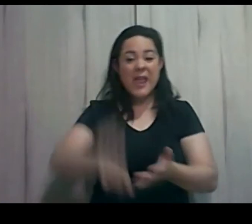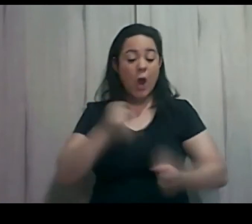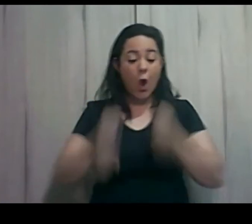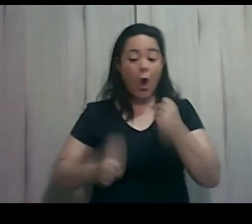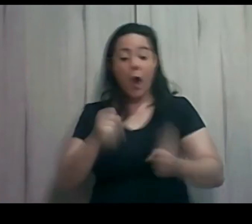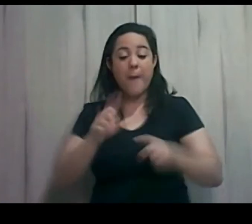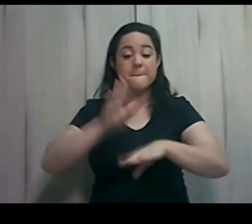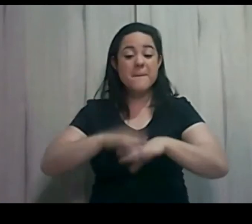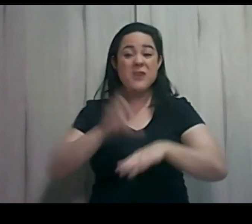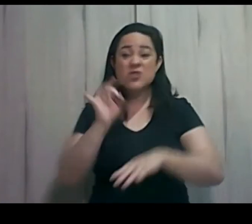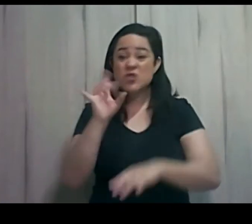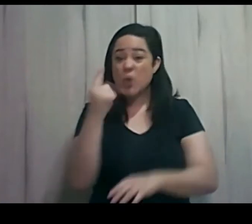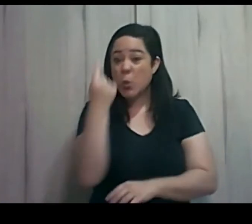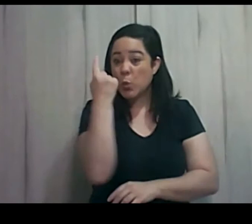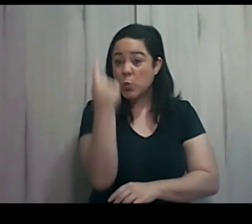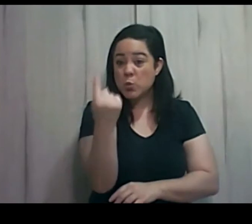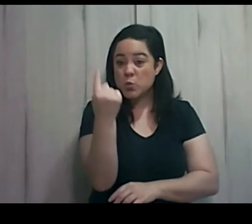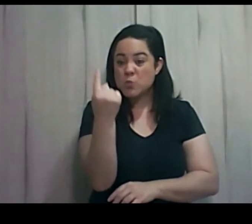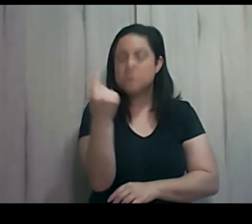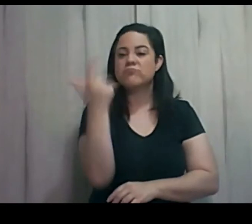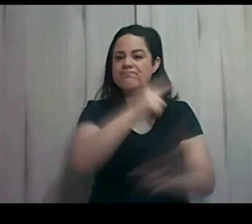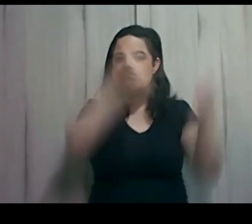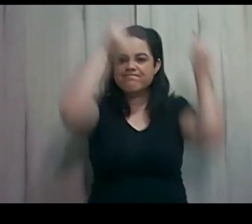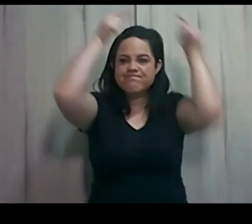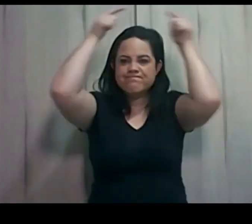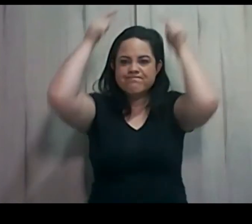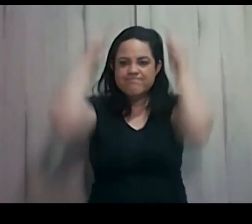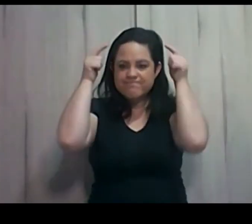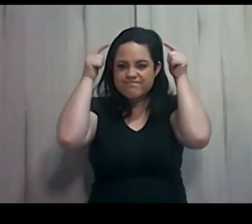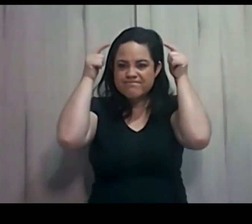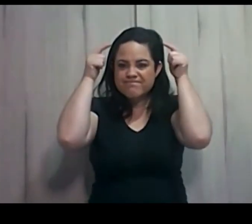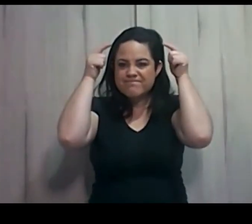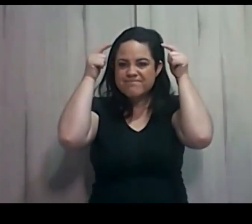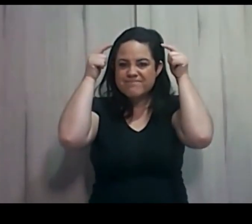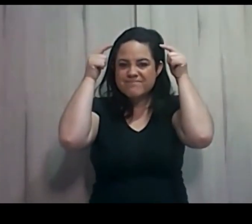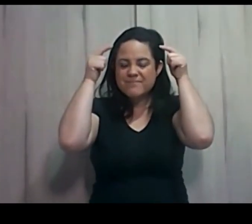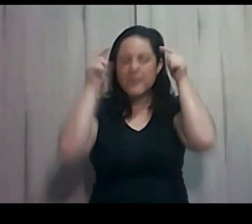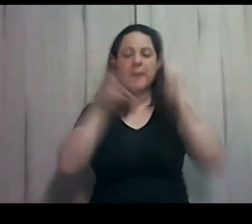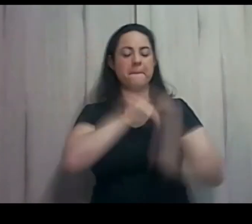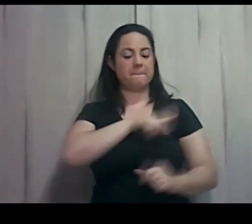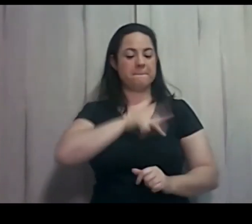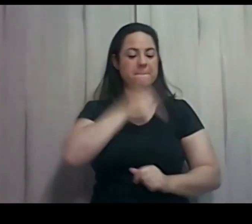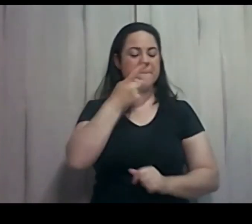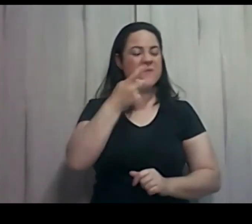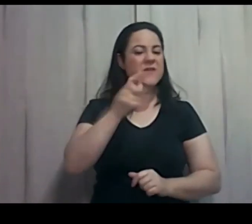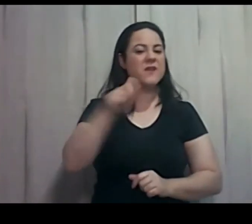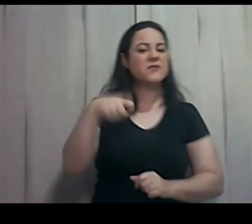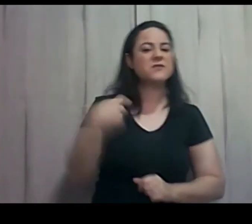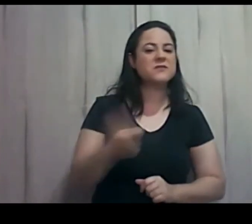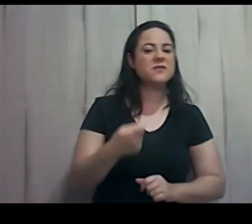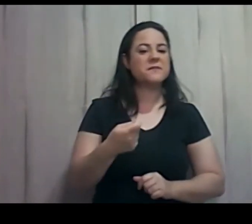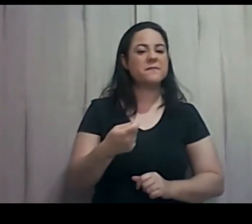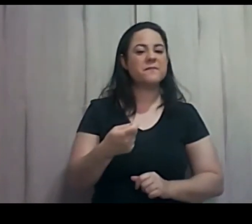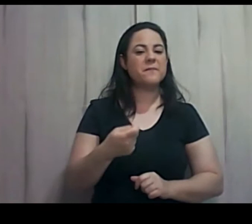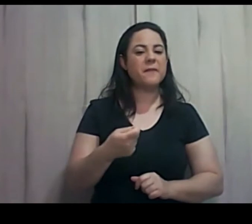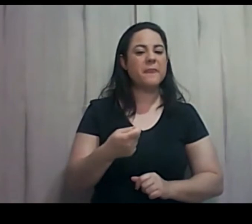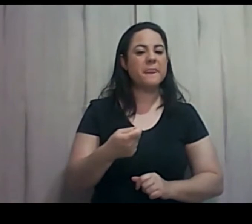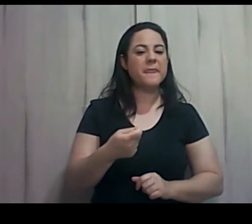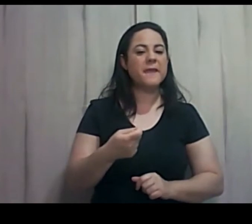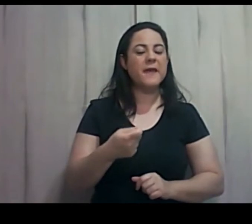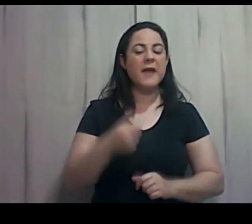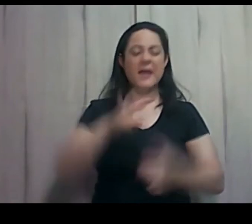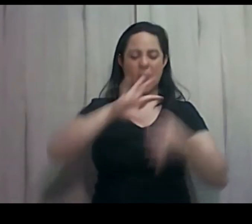leva o prêmio? Ó, Paulo está se referindo aqui à